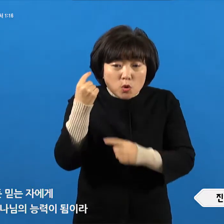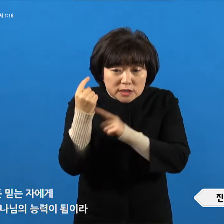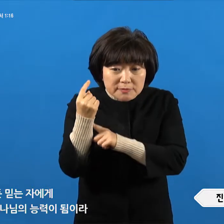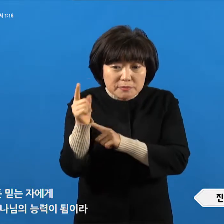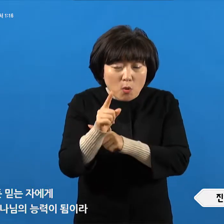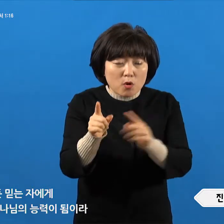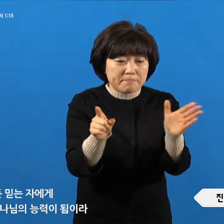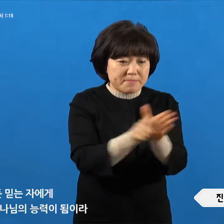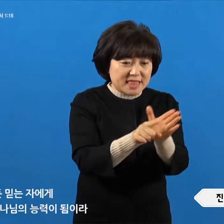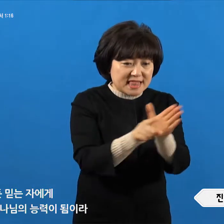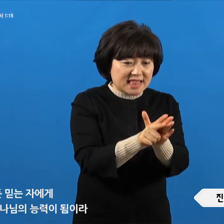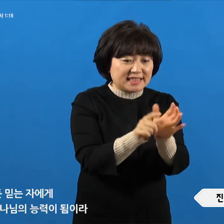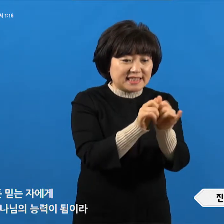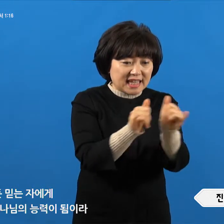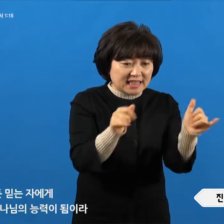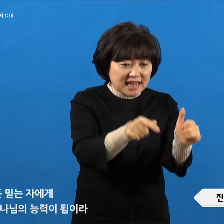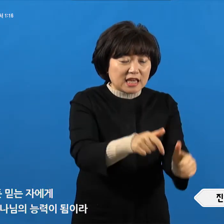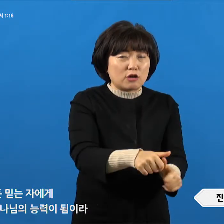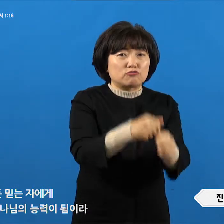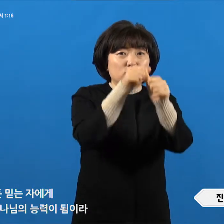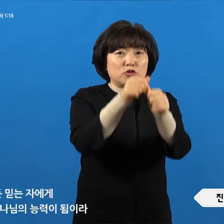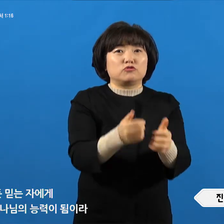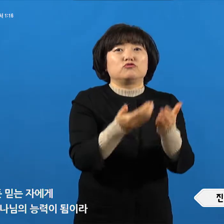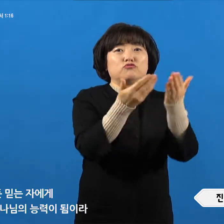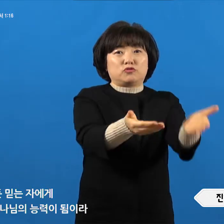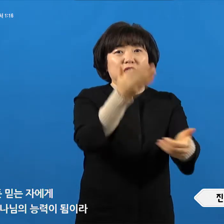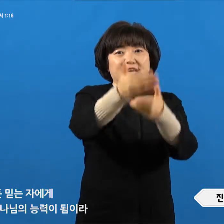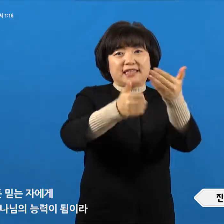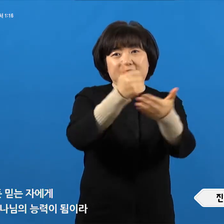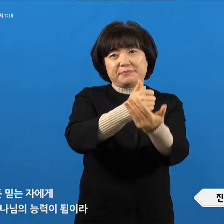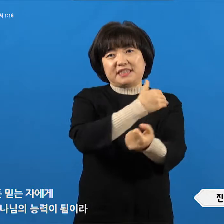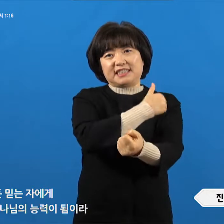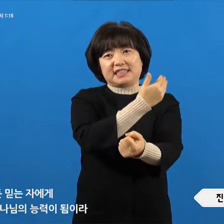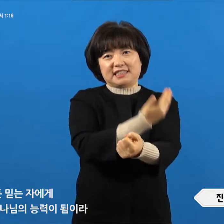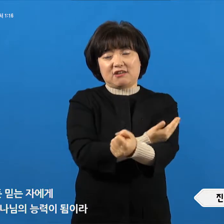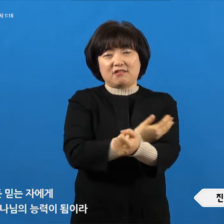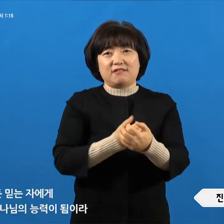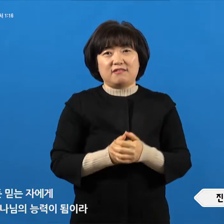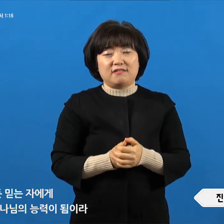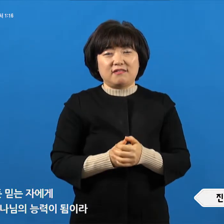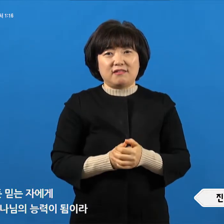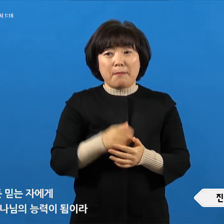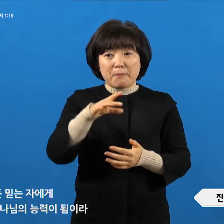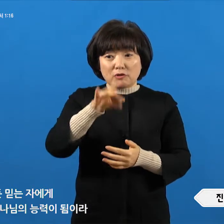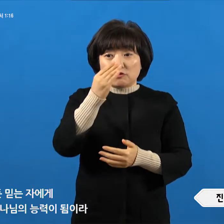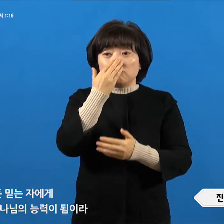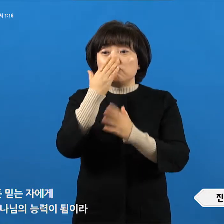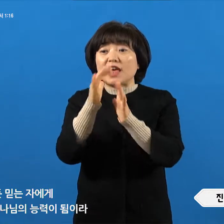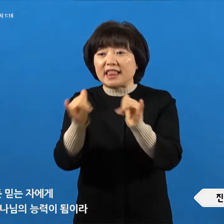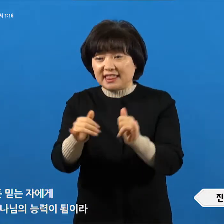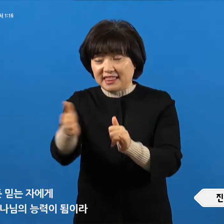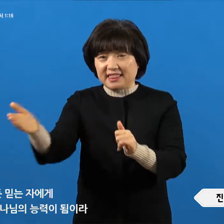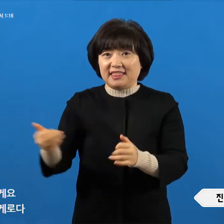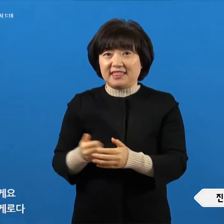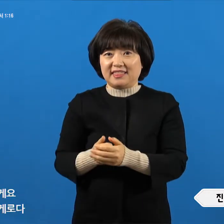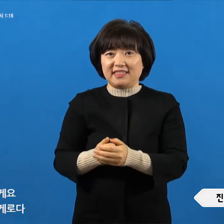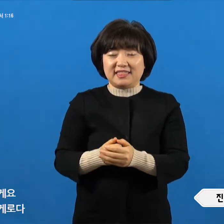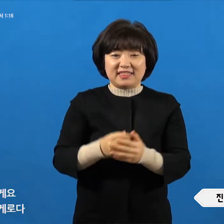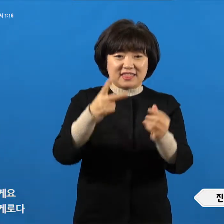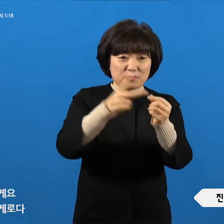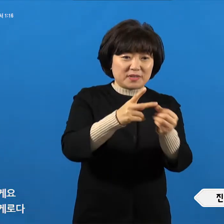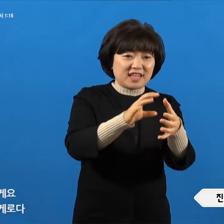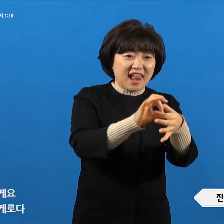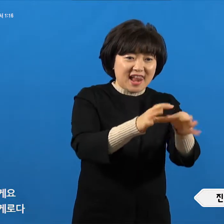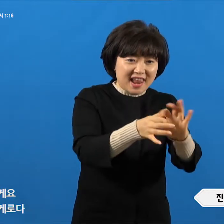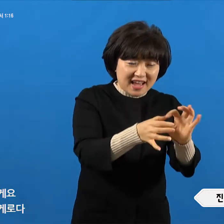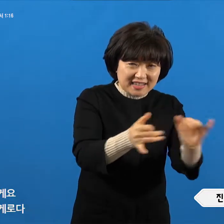믿는 자에게 구원을 주시는 하나님의 능력이 됨이라. 먼저는 유대인에게요 그리고